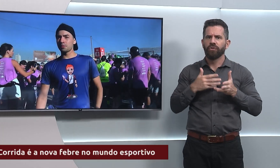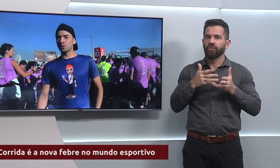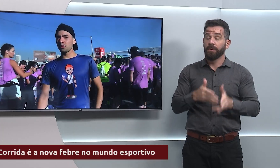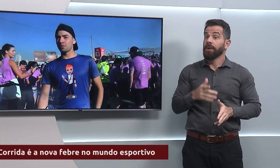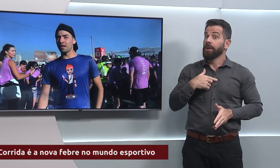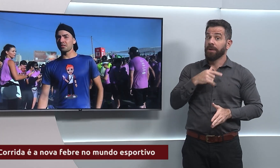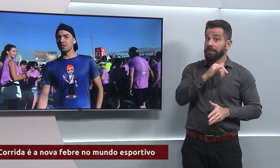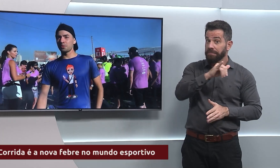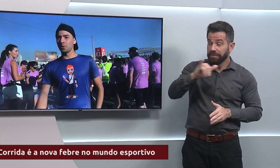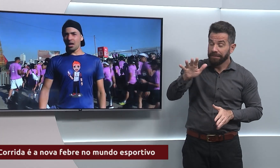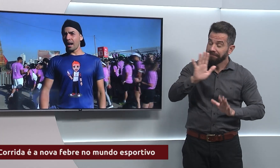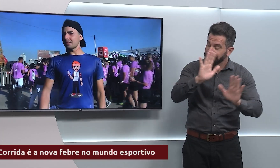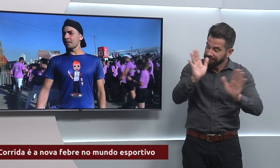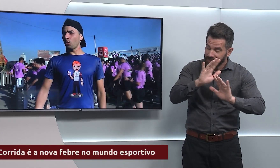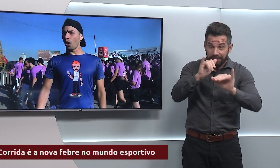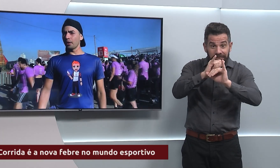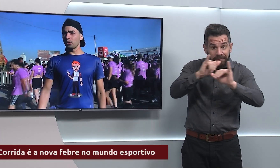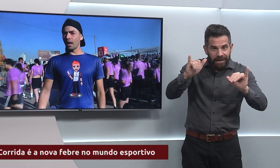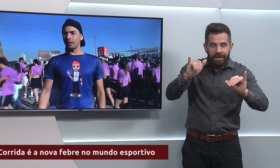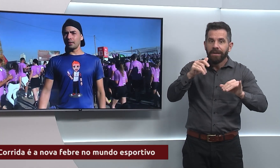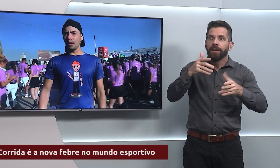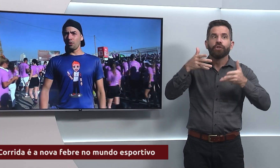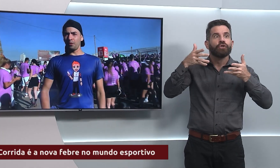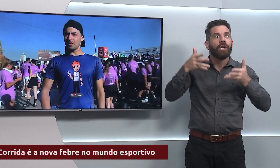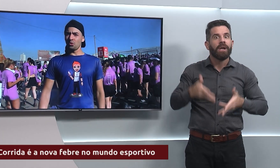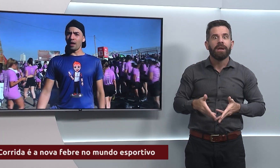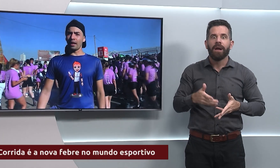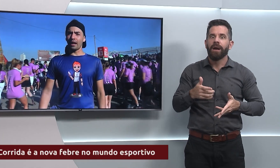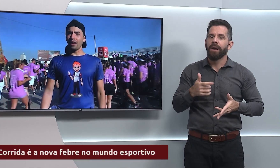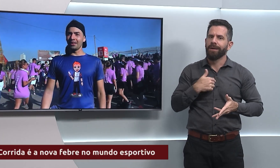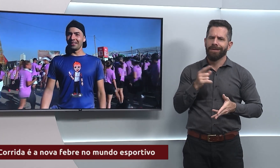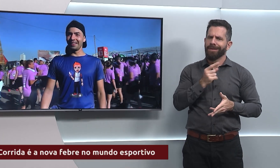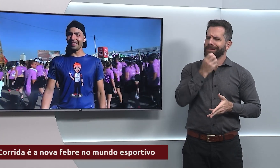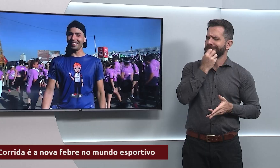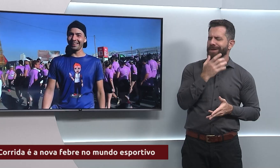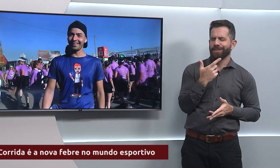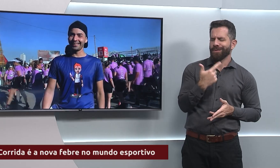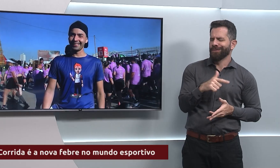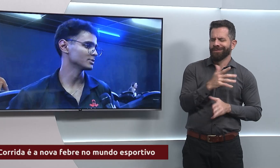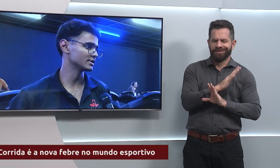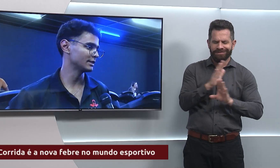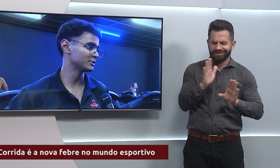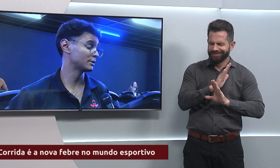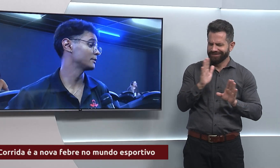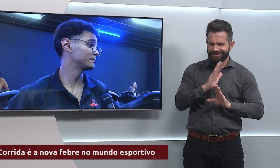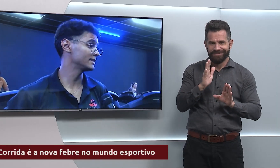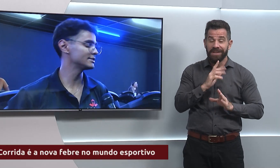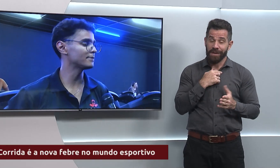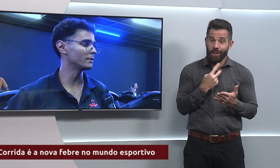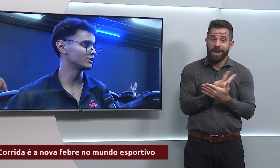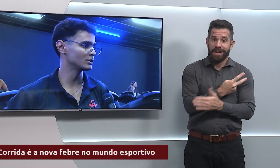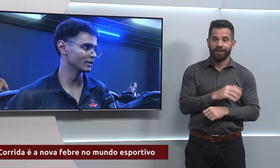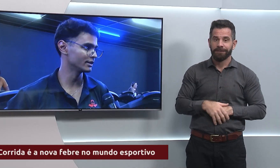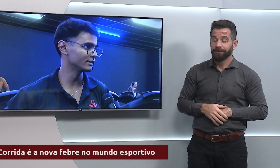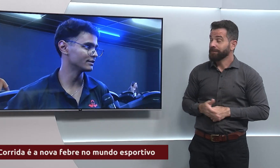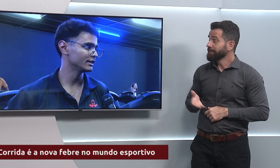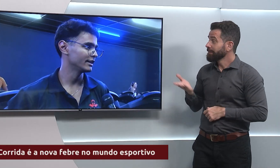que as pessoas façam isso. Chegar assim, correr do nada que nem eu fiz, não é legal não. O João Lucas é professor de educação física